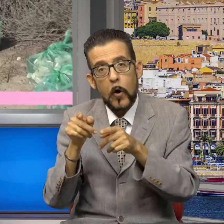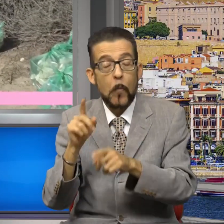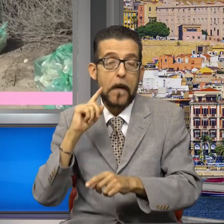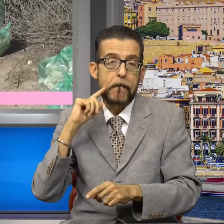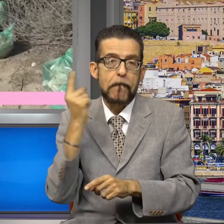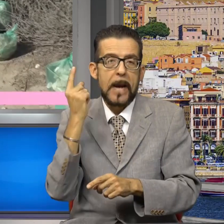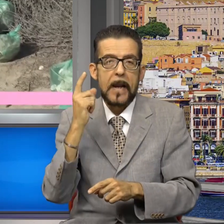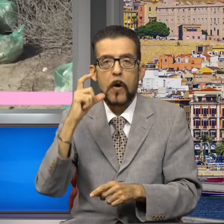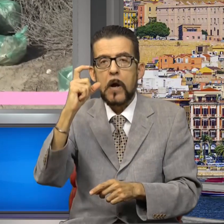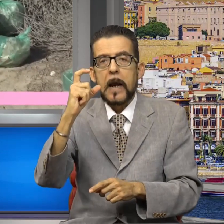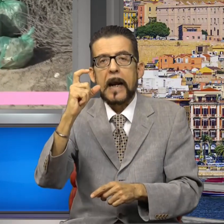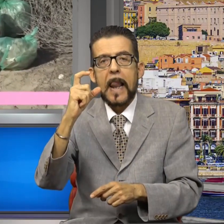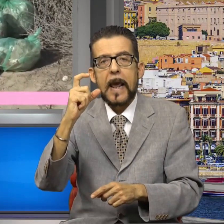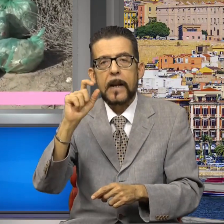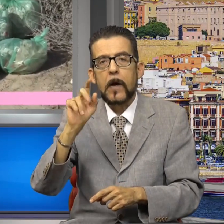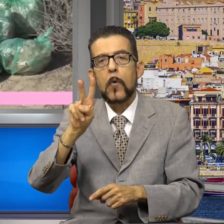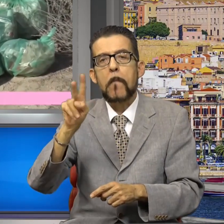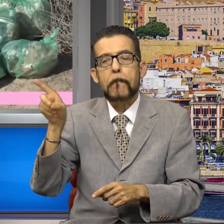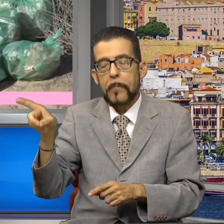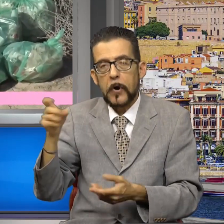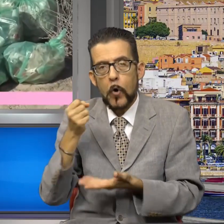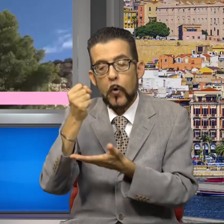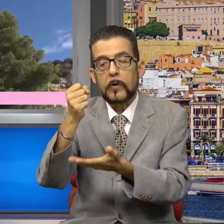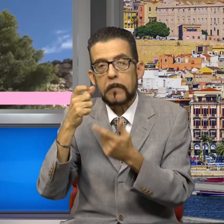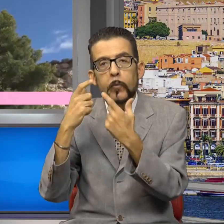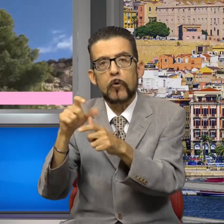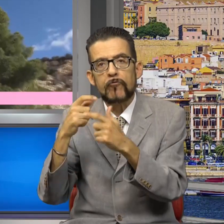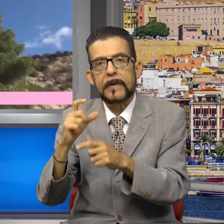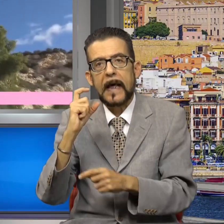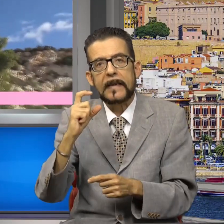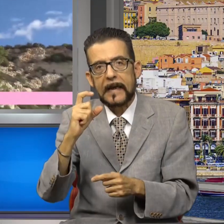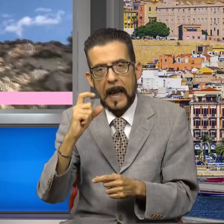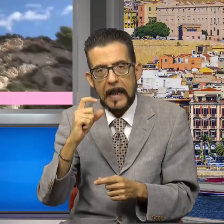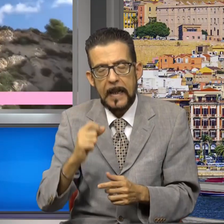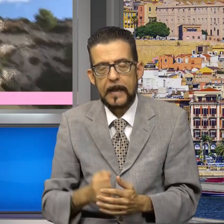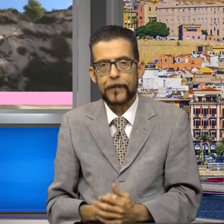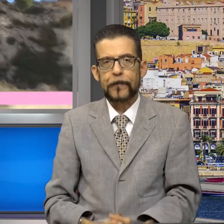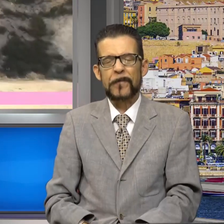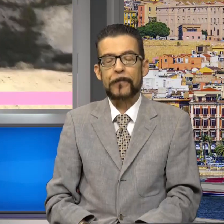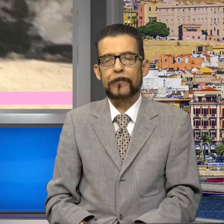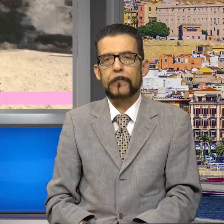essere per loro il contributo da dare per appunto la città di Cagliari.